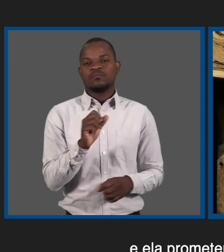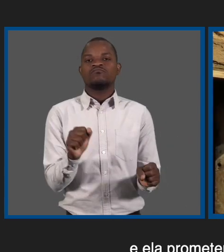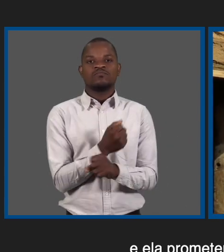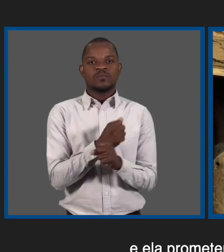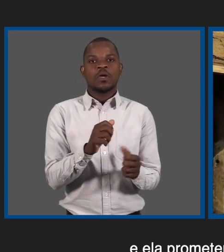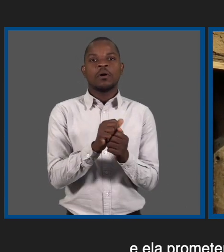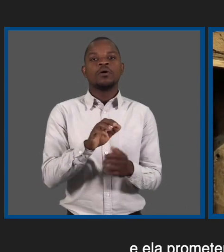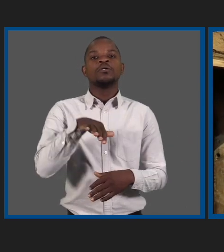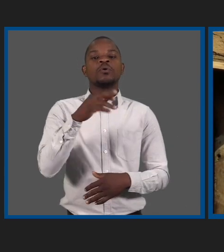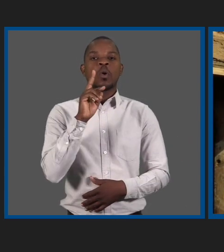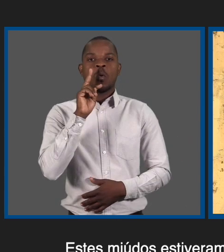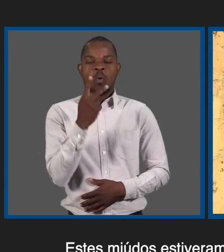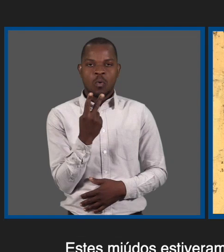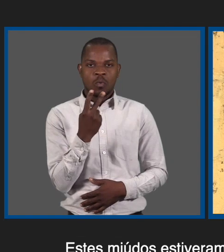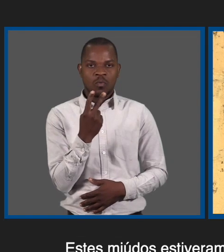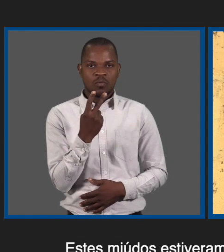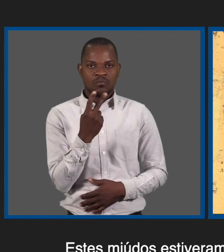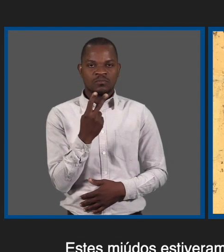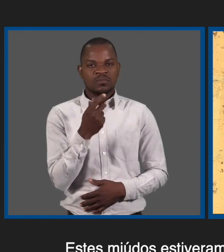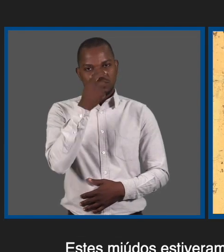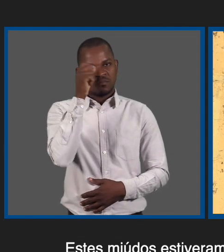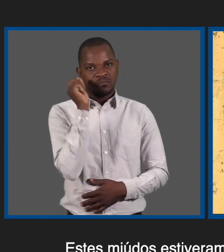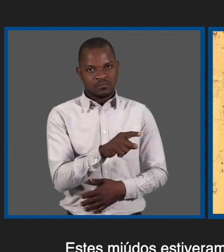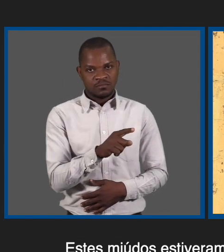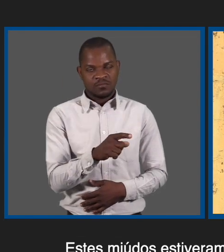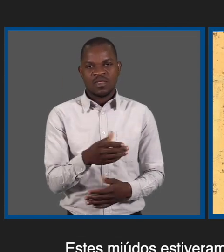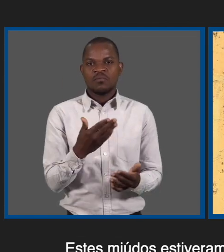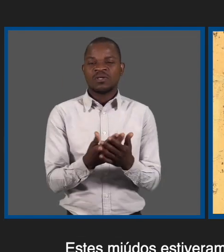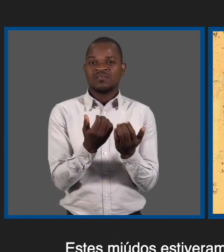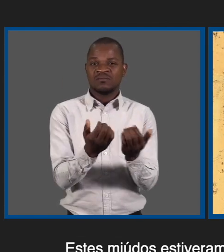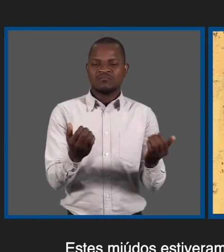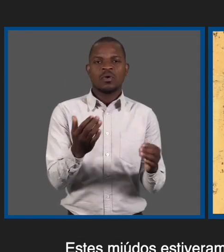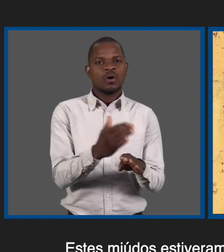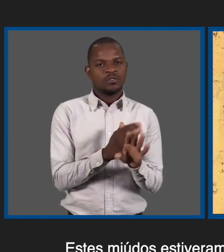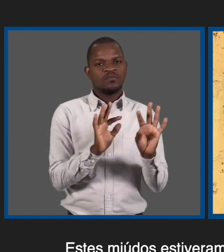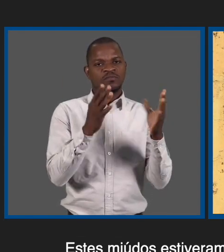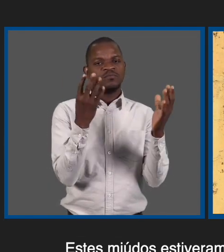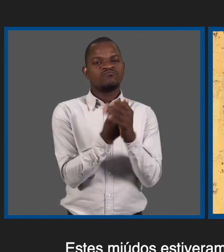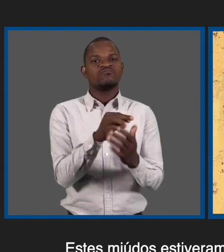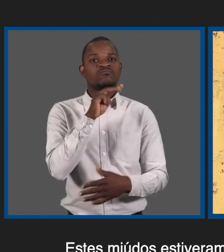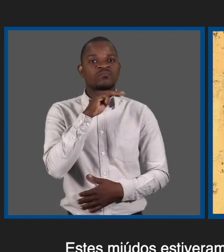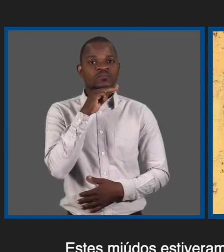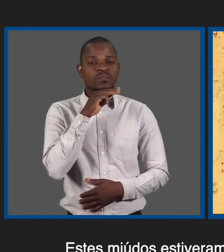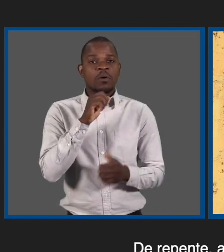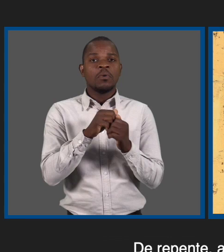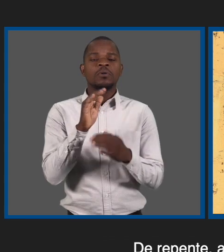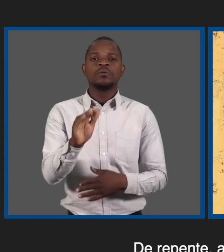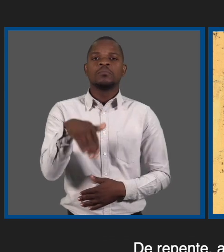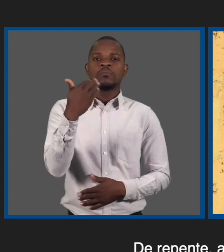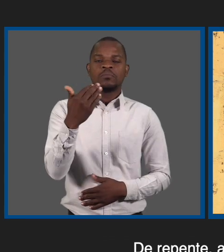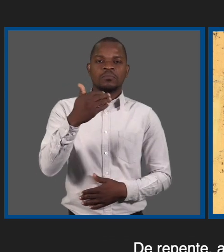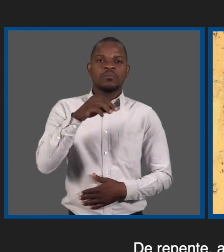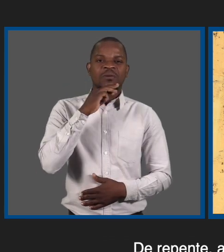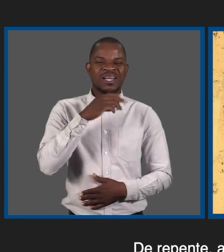foi uma falsa promessão. A história desses miúdos, estiveram aqui com a mãe há um bom tempo. De